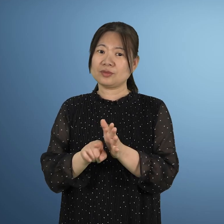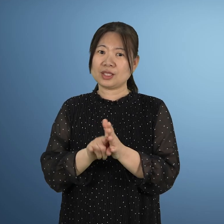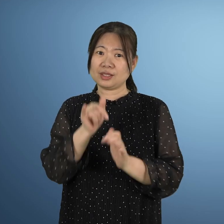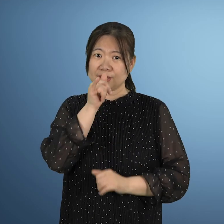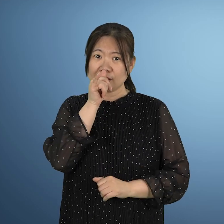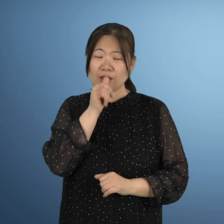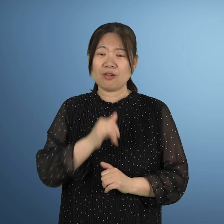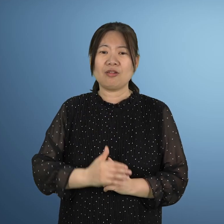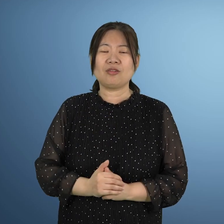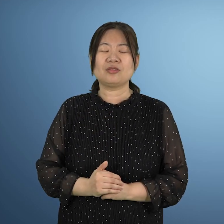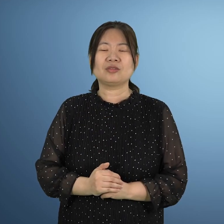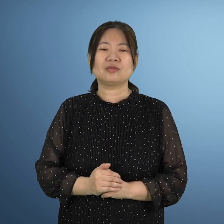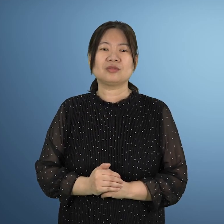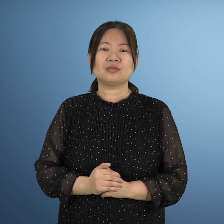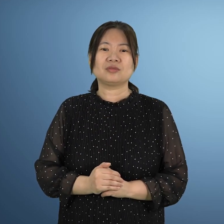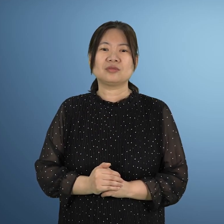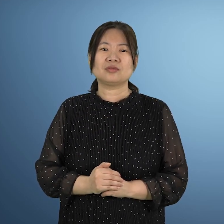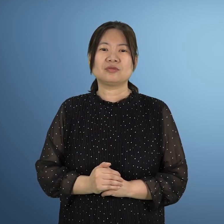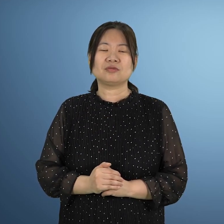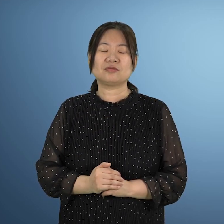믿습니까?